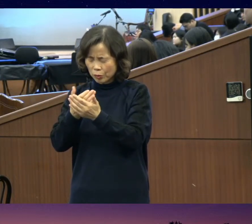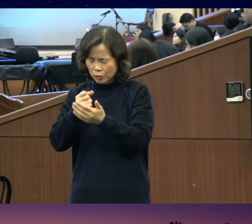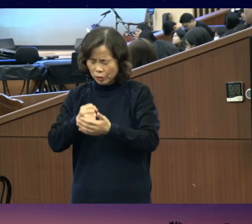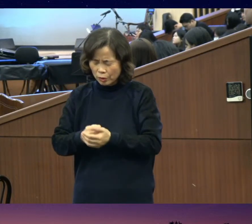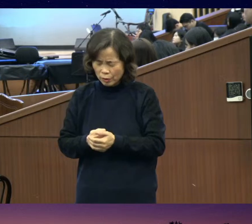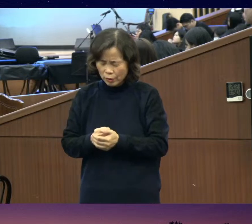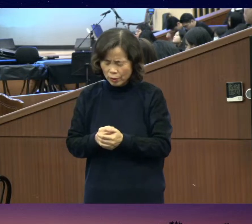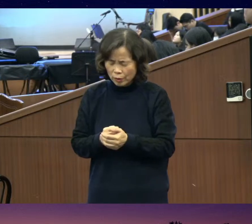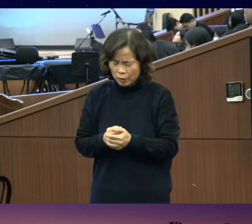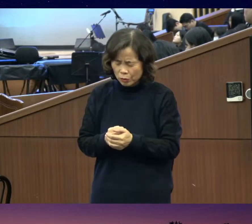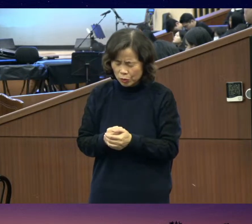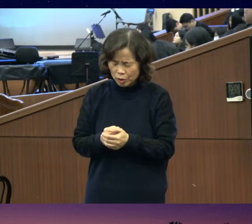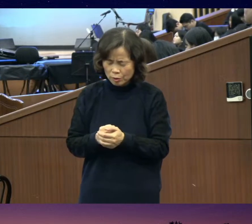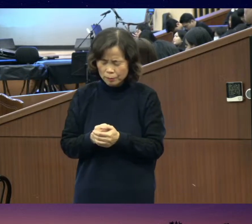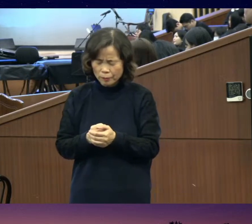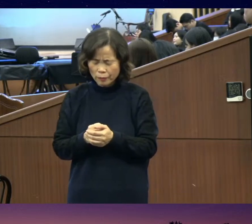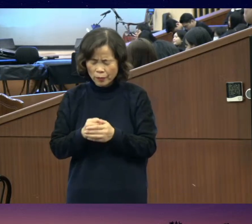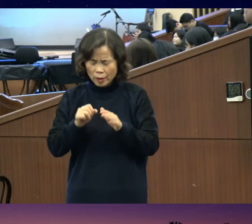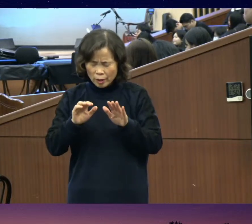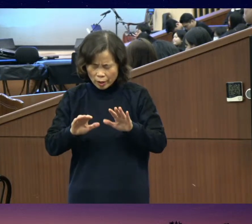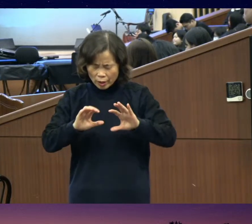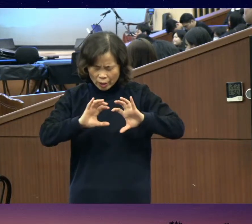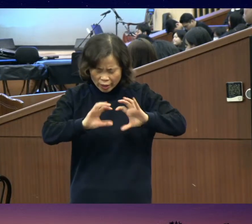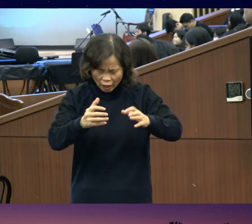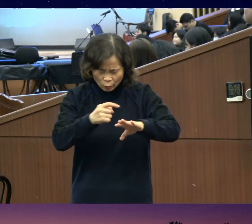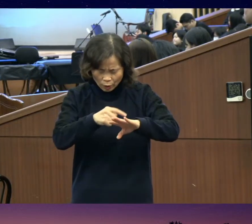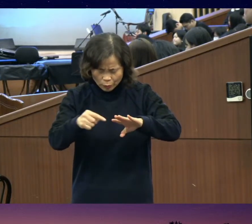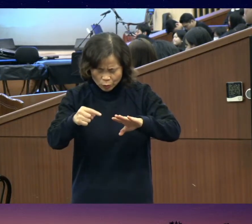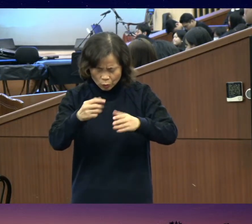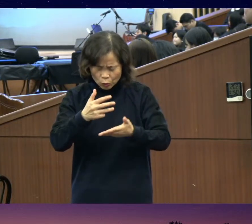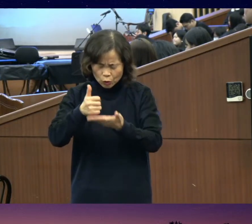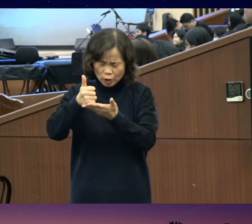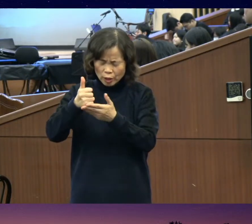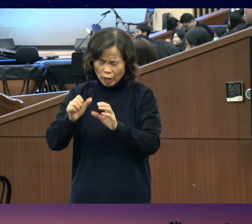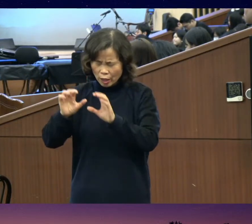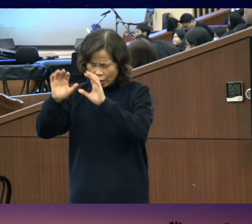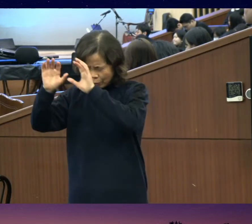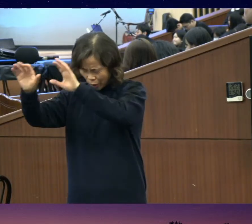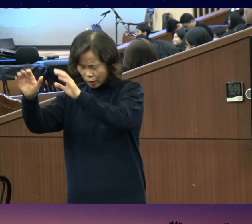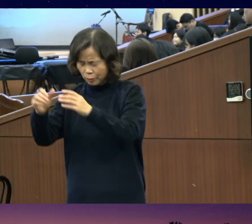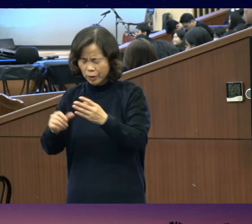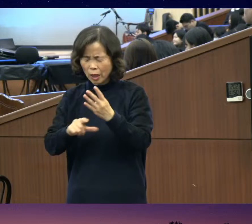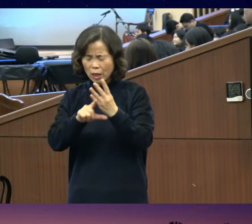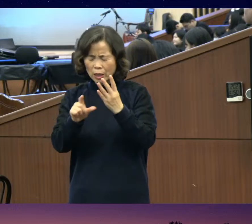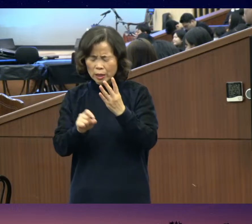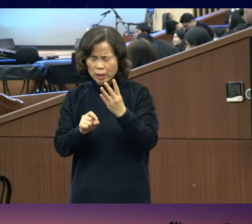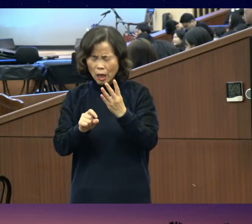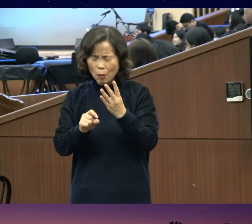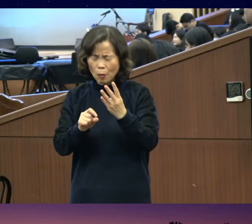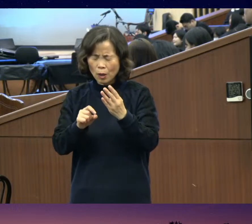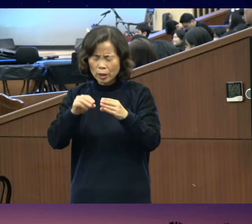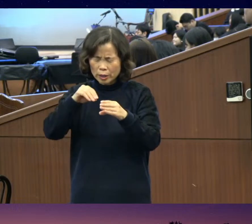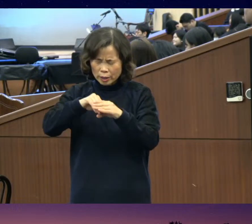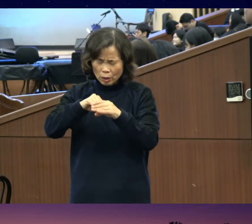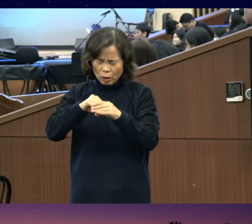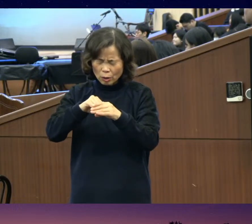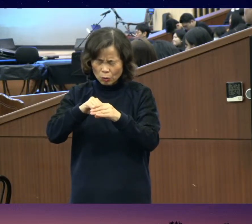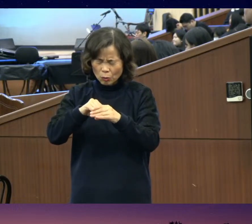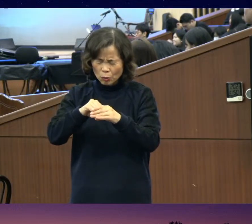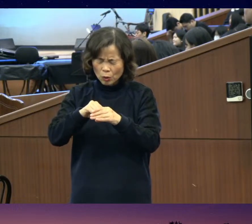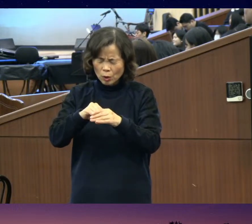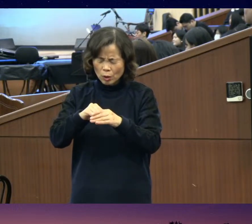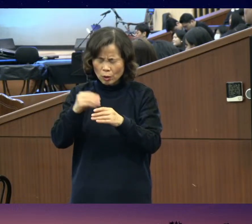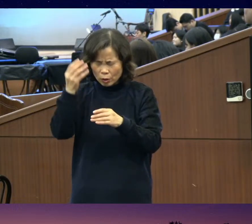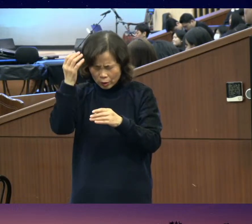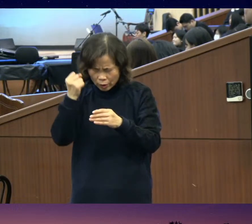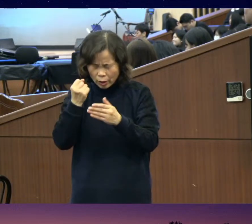하여 주시옵소서. 이 나라와 민족도 주의 손에 올려드립니다. 사울 총선이 이제 가까웠습니다. 혼탁한 가운데